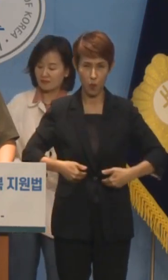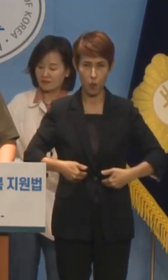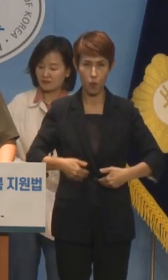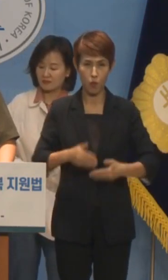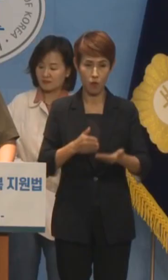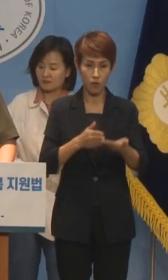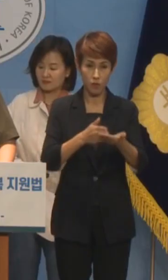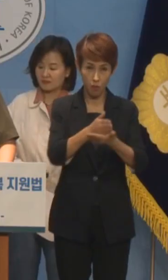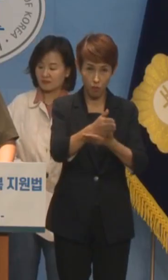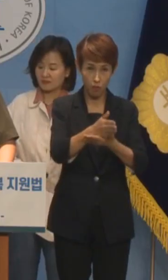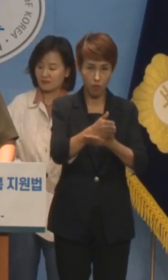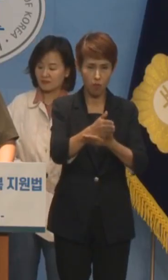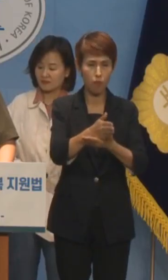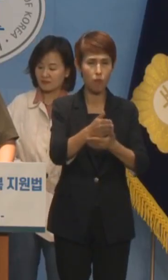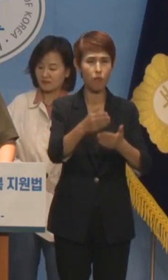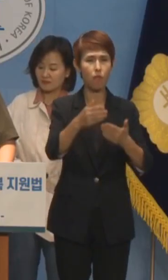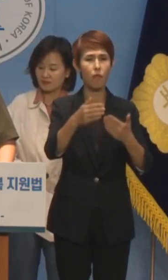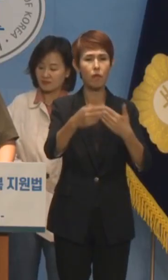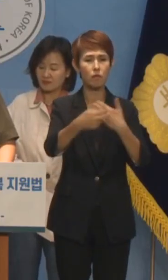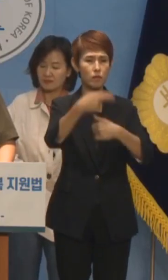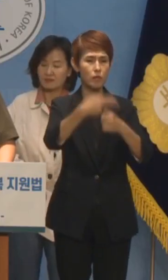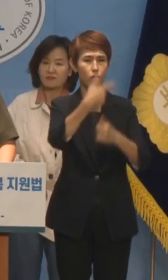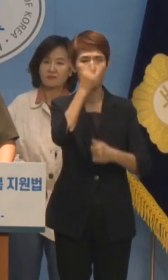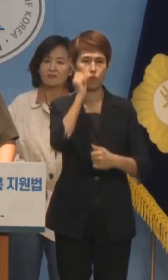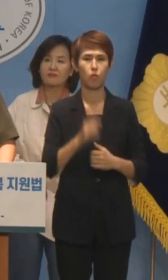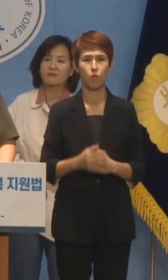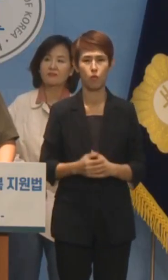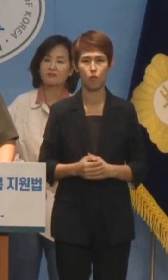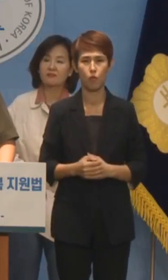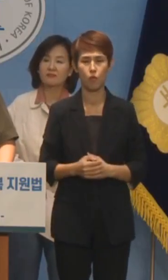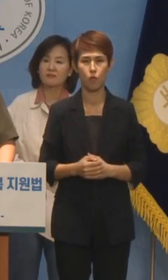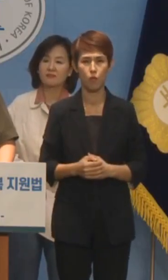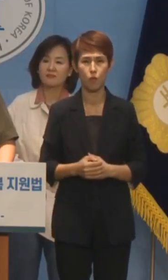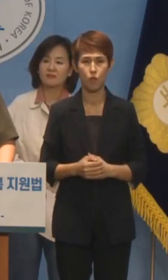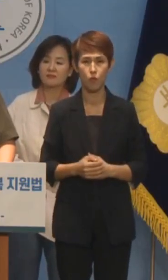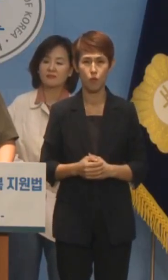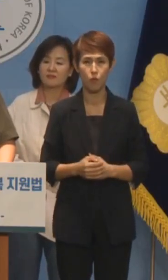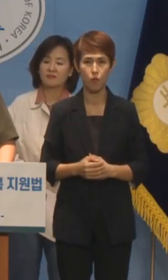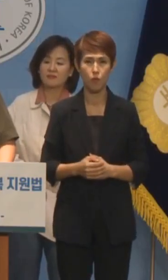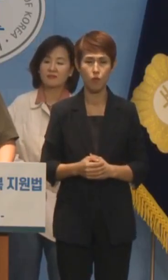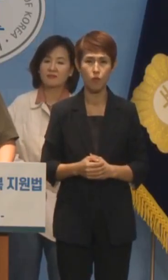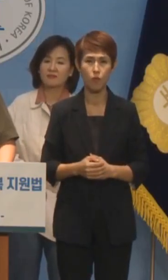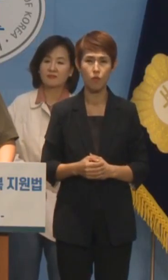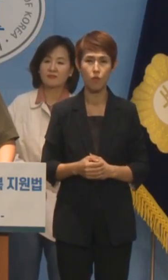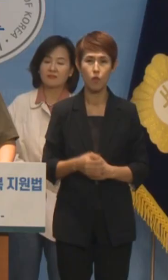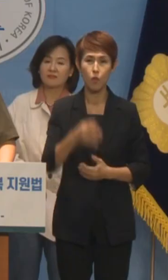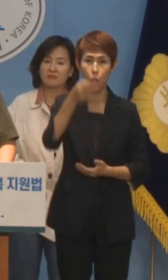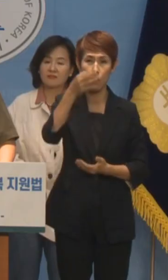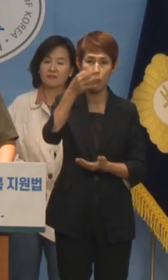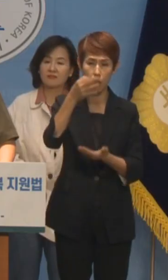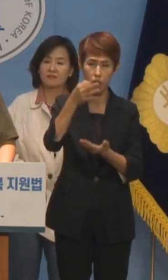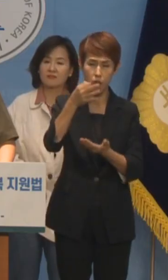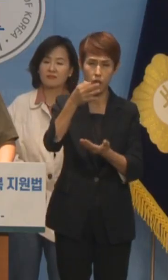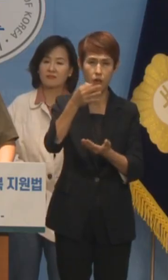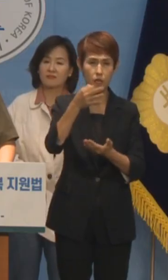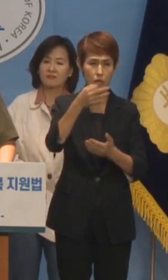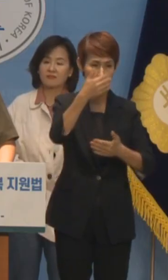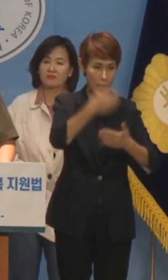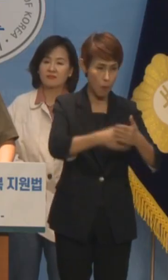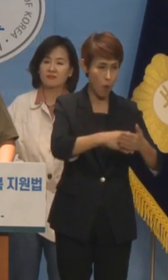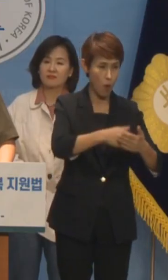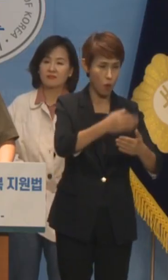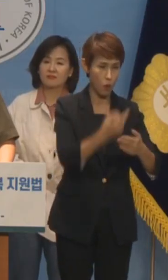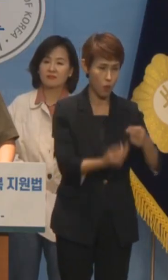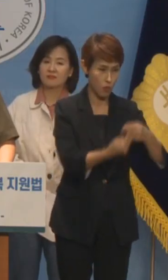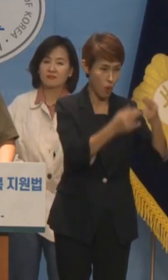발생하였으며 경영 악화로 인한 누적 적자폭이 증가하여 기존 보유하고 있던 잉여금조차 모두 사용할 수밖에 없는 현실에 처한